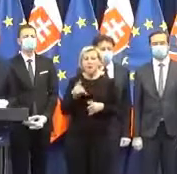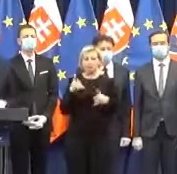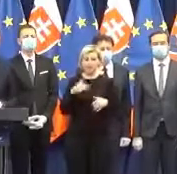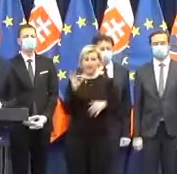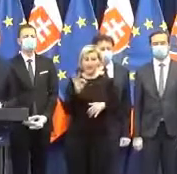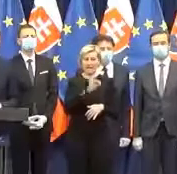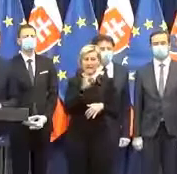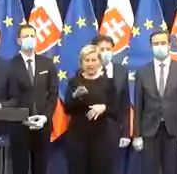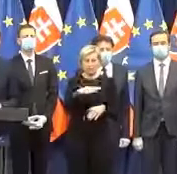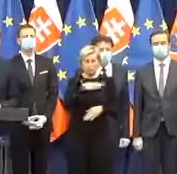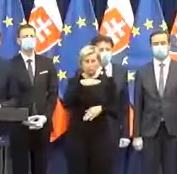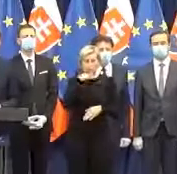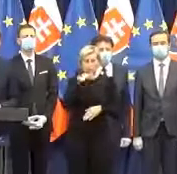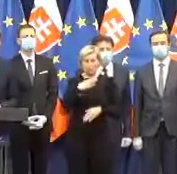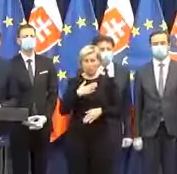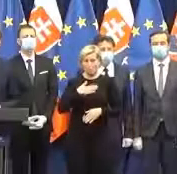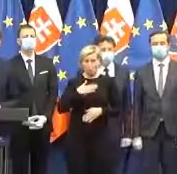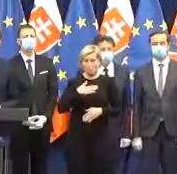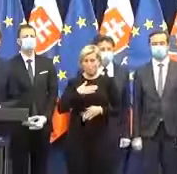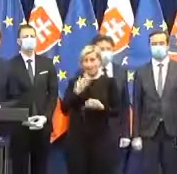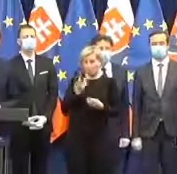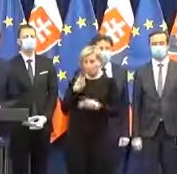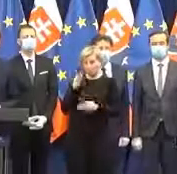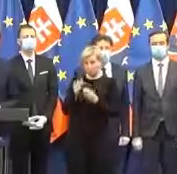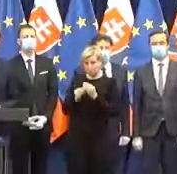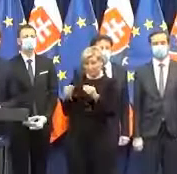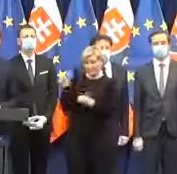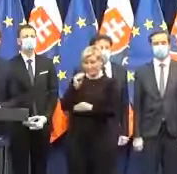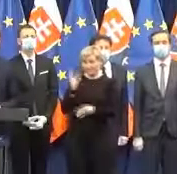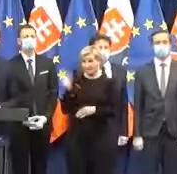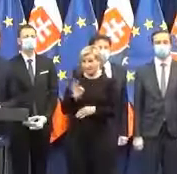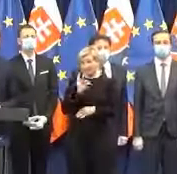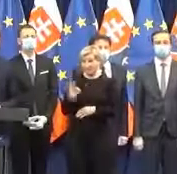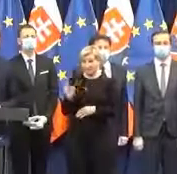nejako riešiť? Malo by sa testovať vo väčšom množstve?